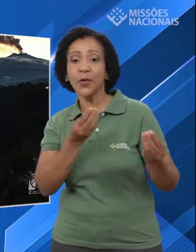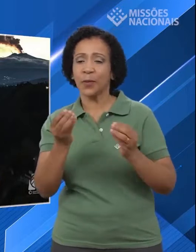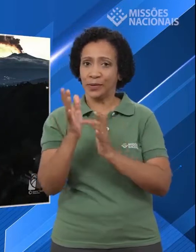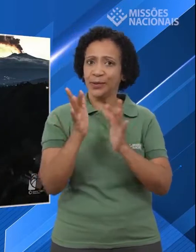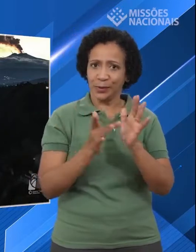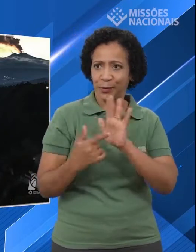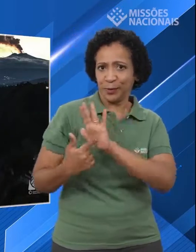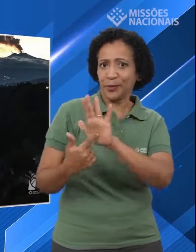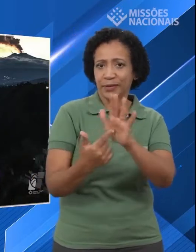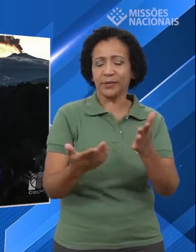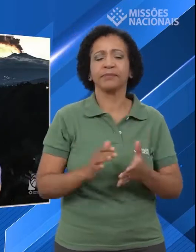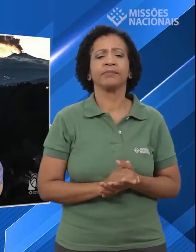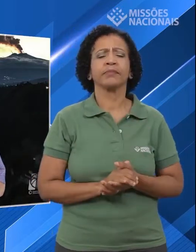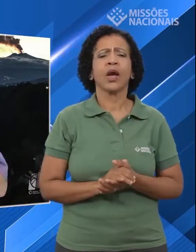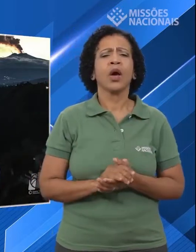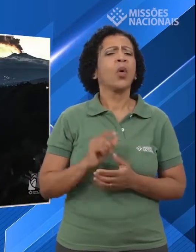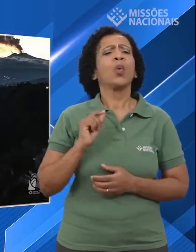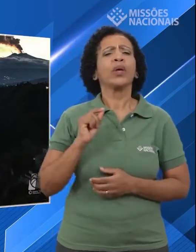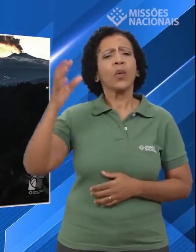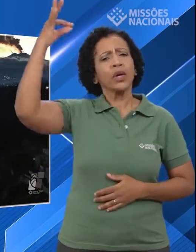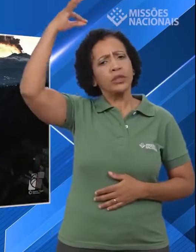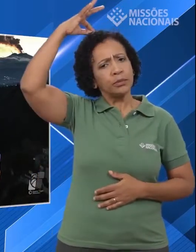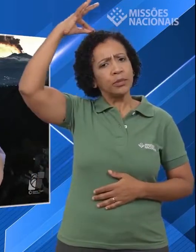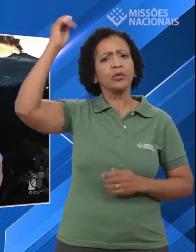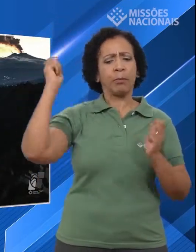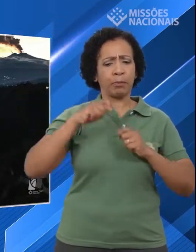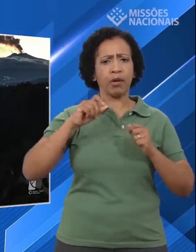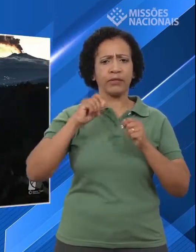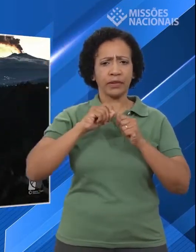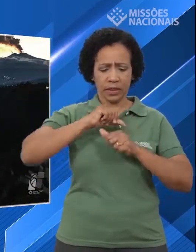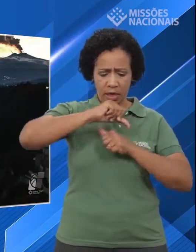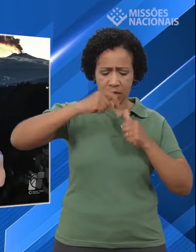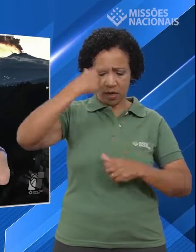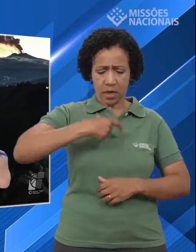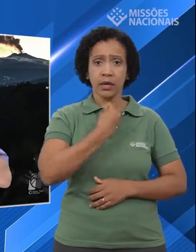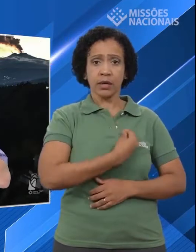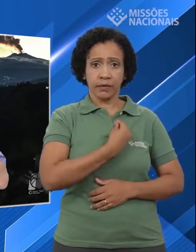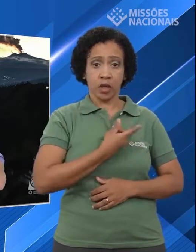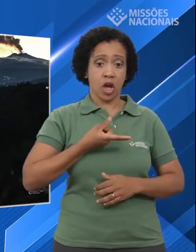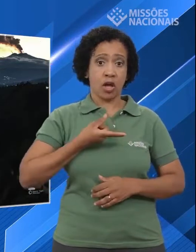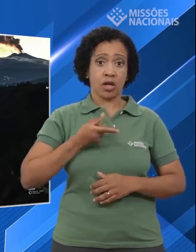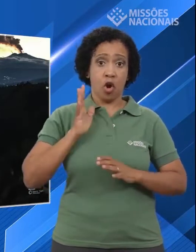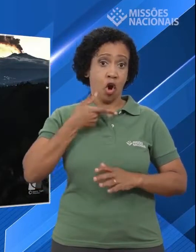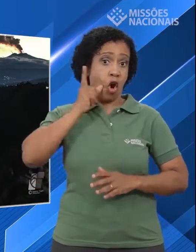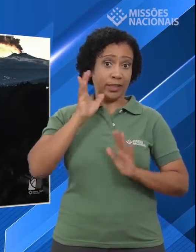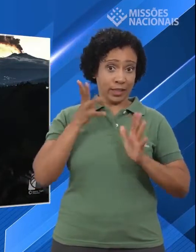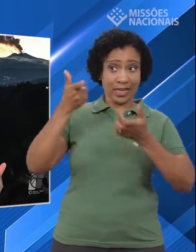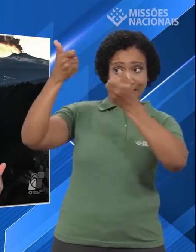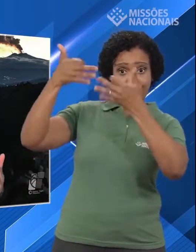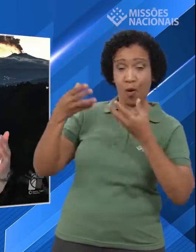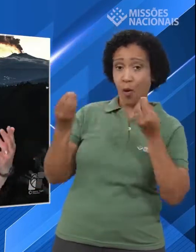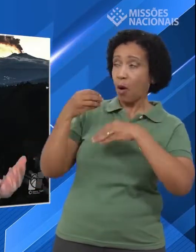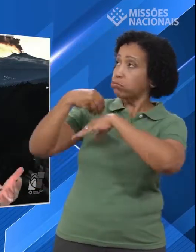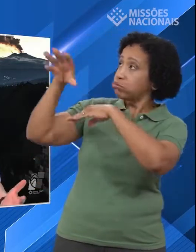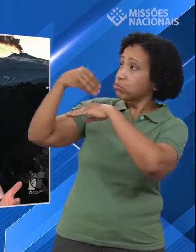que estamos falando com essas pessoas a respeito de jesus vamos falar da obra do espírito santo em nossa ontem